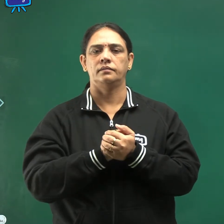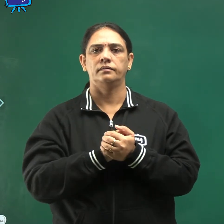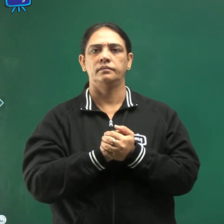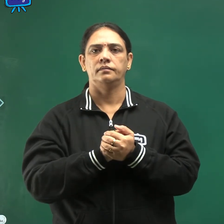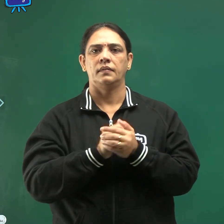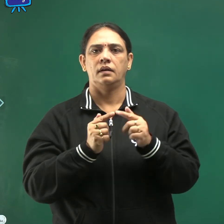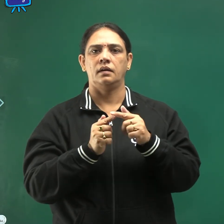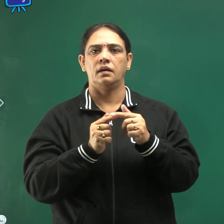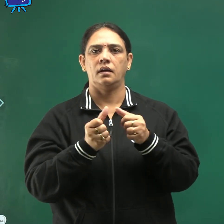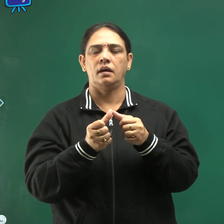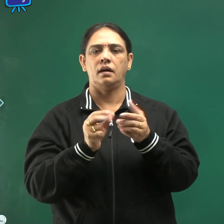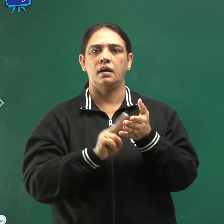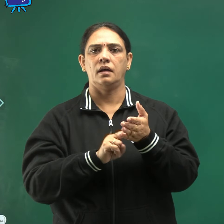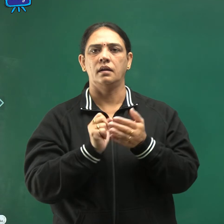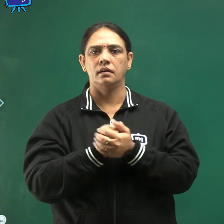1/tan